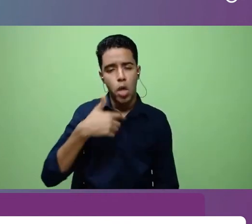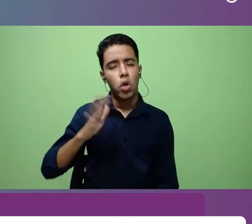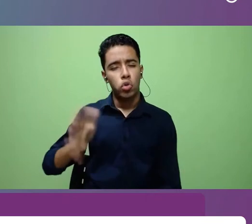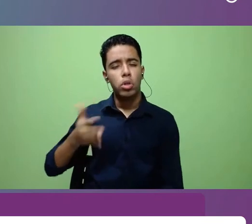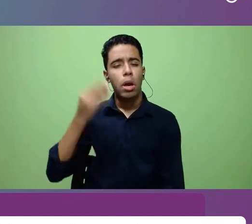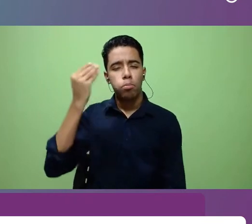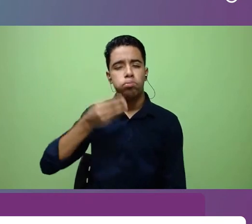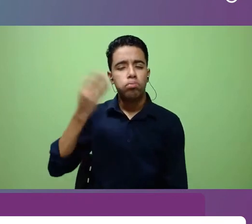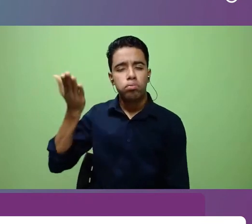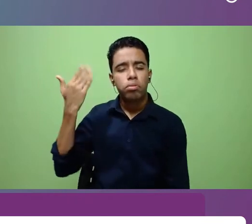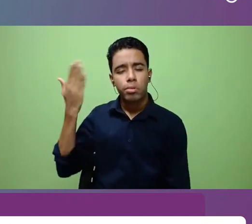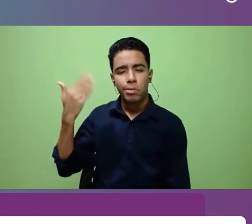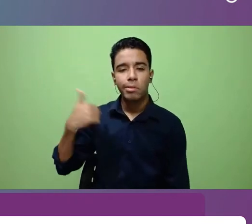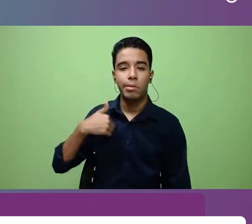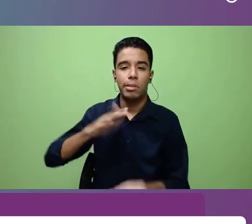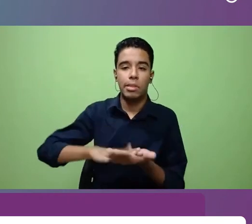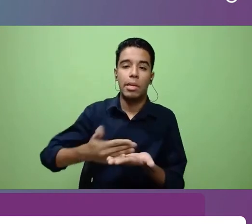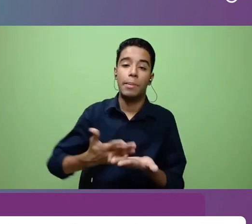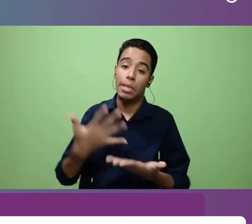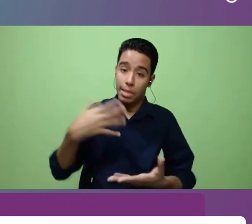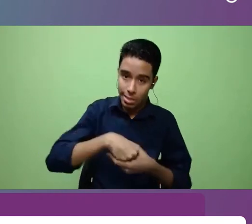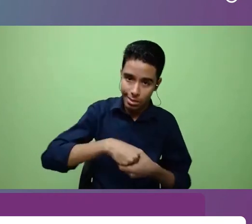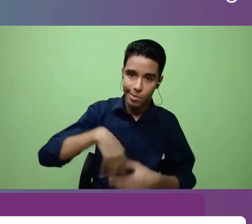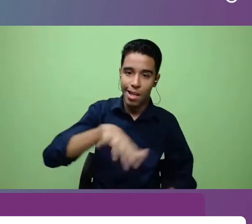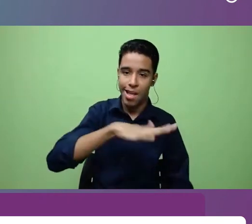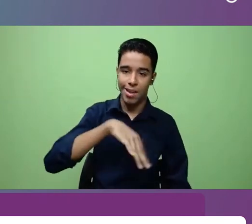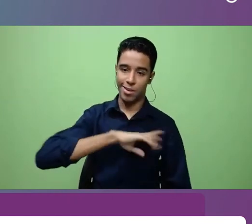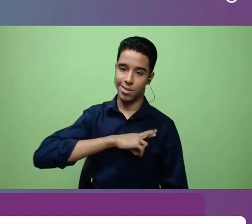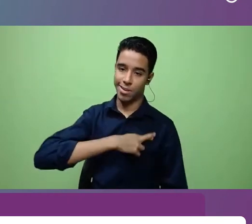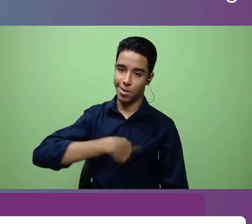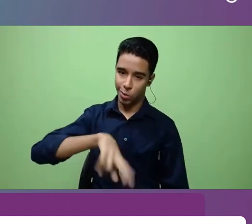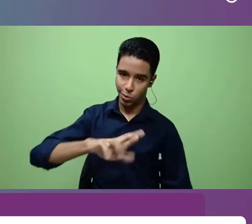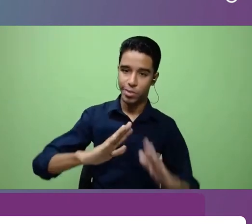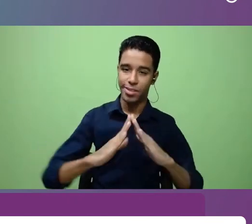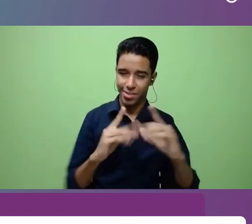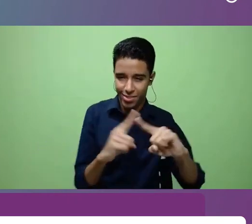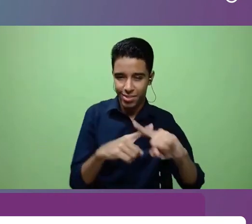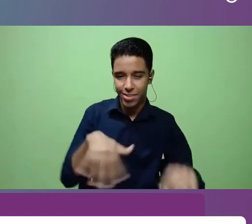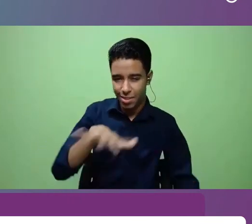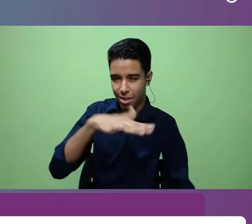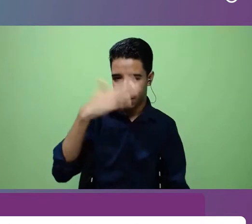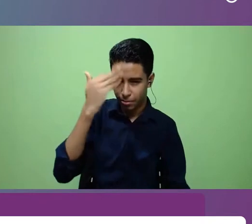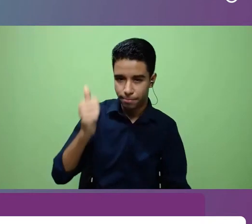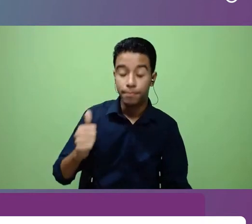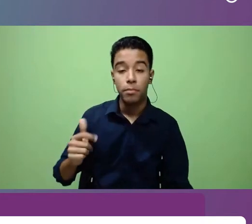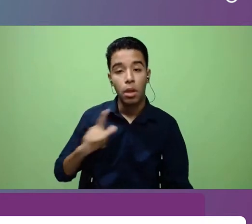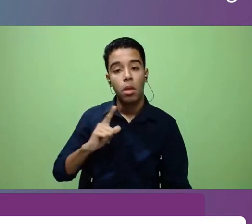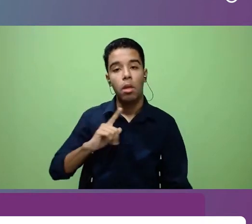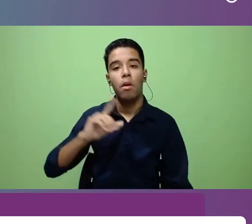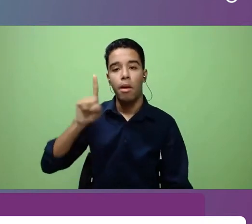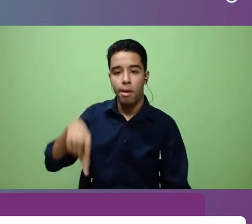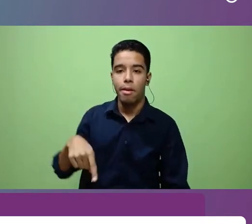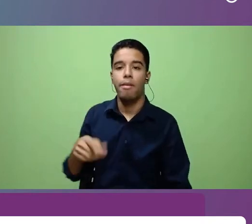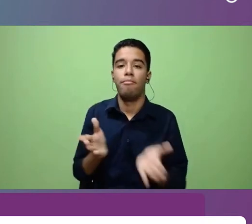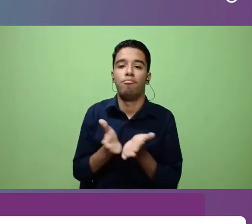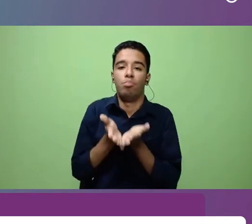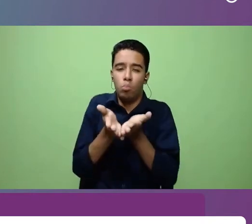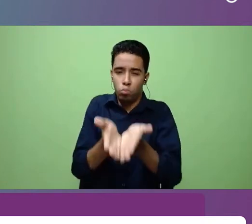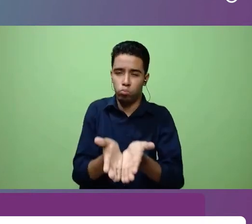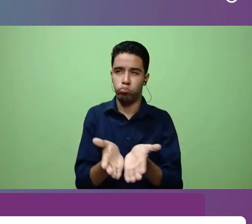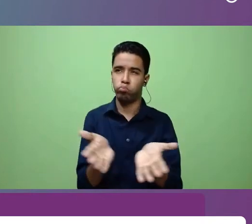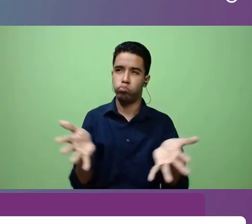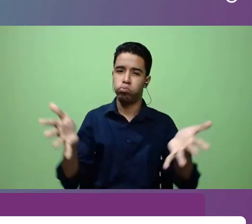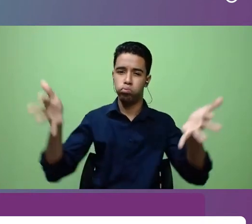contextos religiosos. E, em um determinado momento, eu fui interpretar a Arca de Moisés. Para aqueles que não